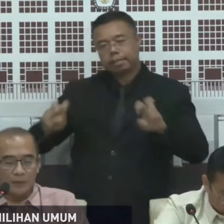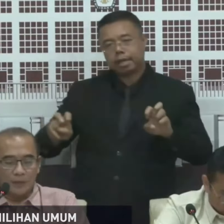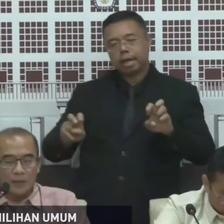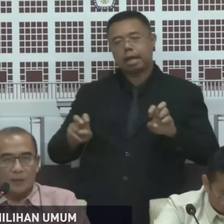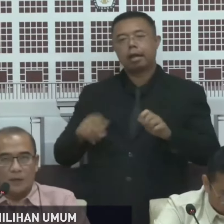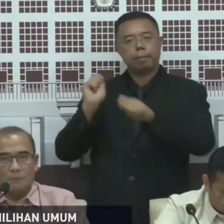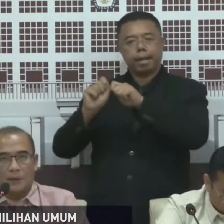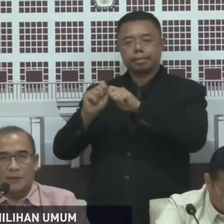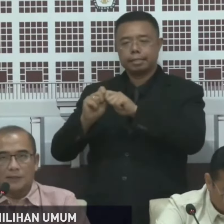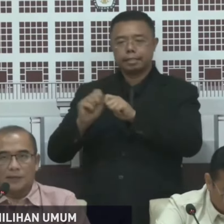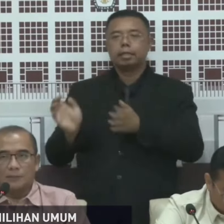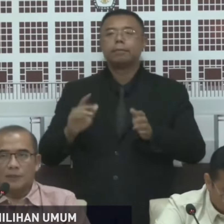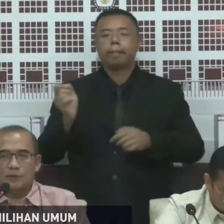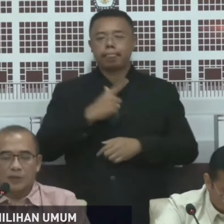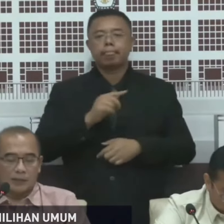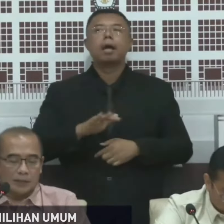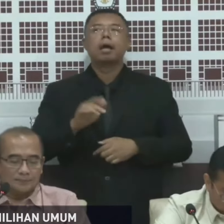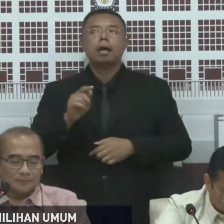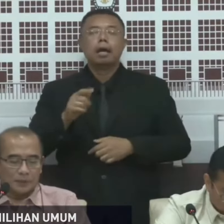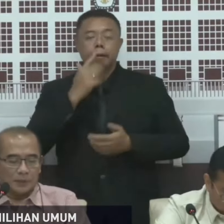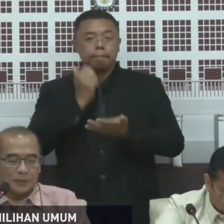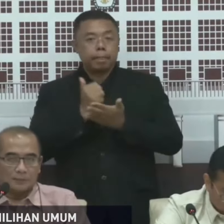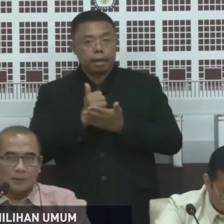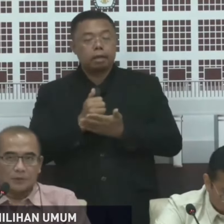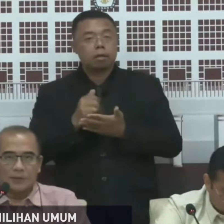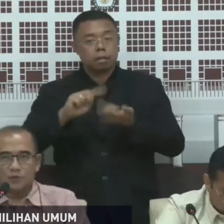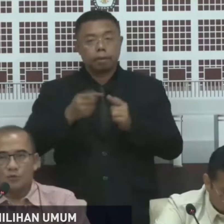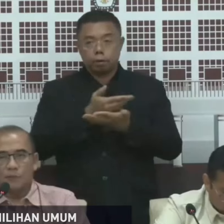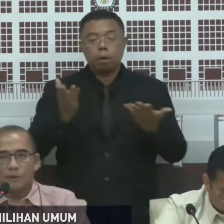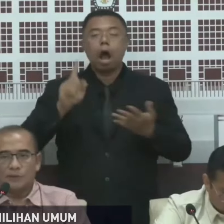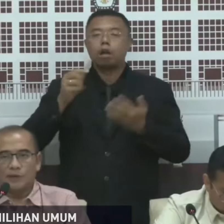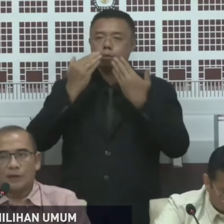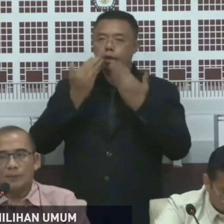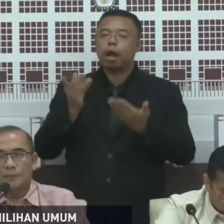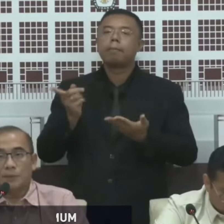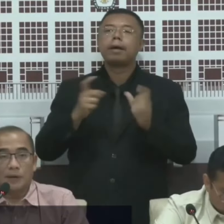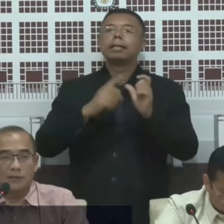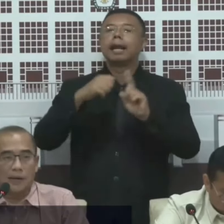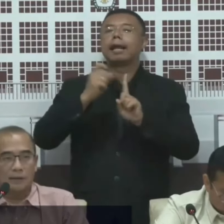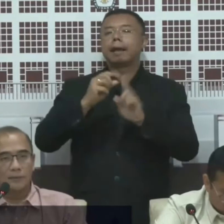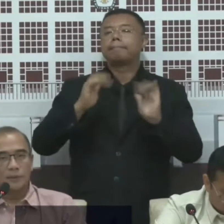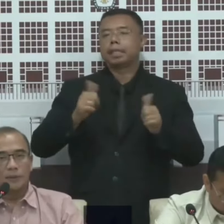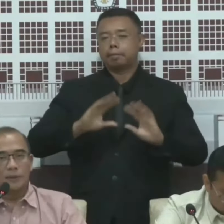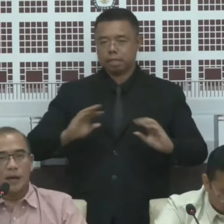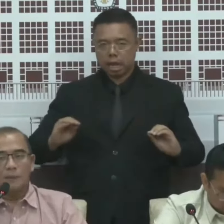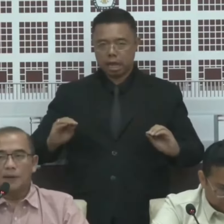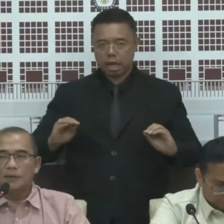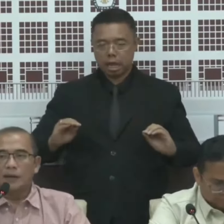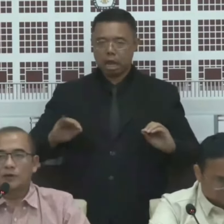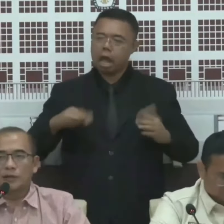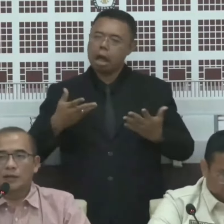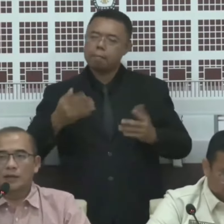mungkin. Pada dasarnya begini, saudara sekalian, patut kita syukuri bahwa Sirekap ini bisa bekerja.